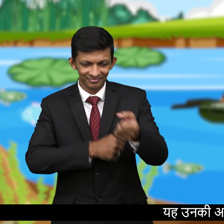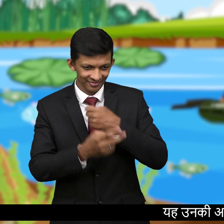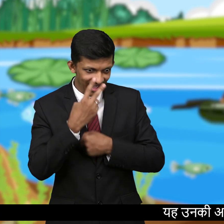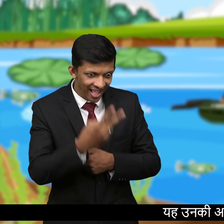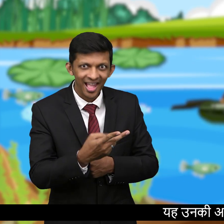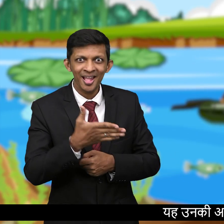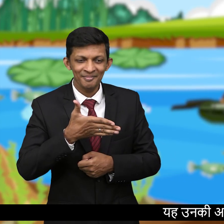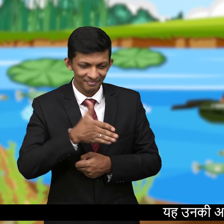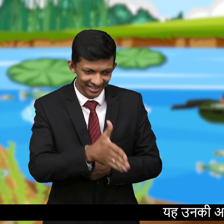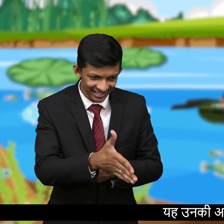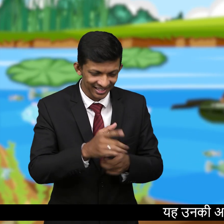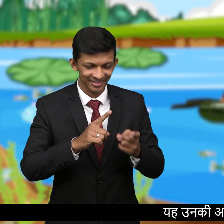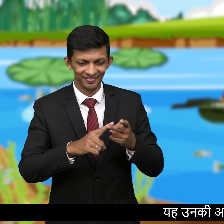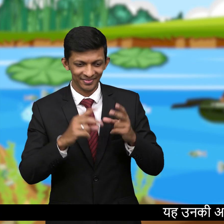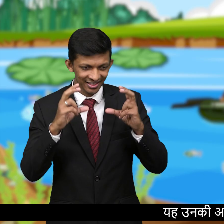का मुख्य स्रोत है।